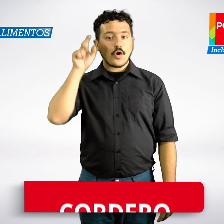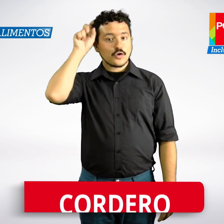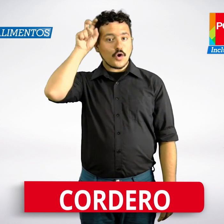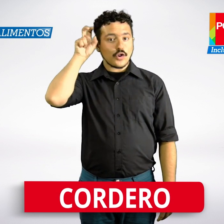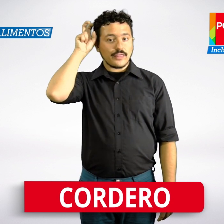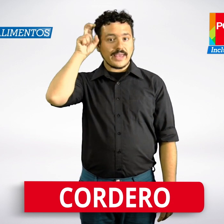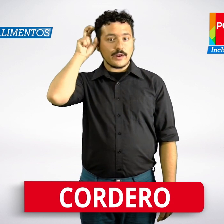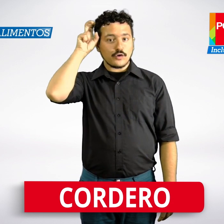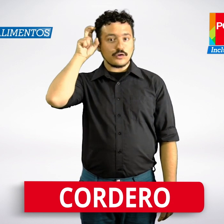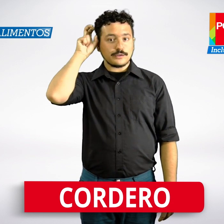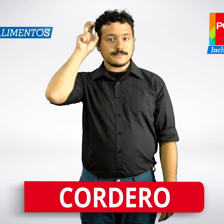cordero.